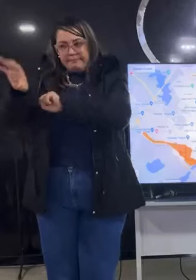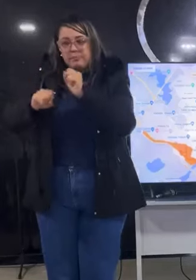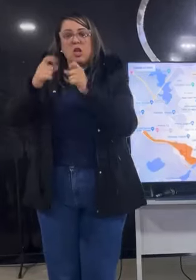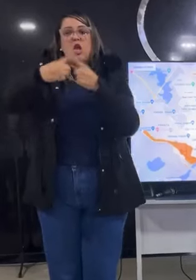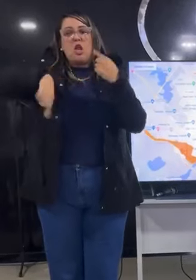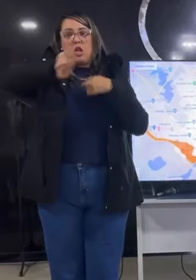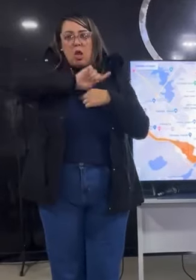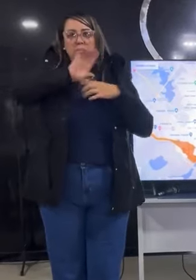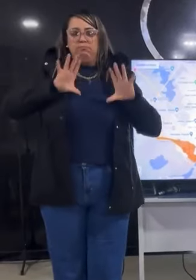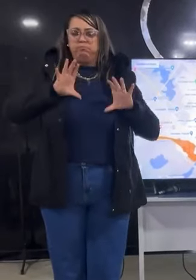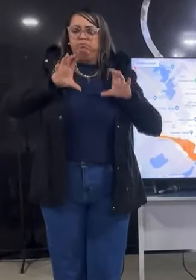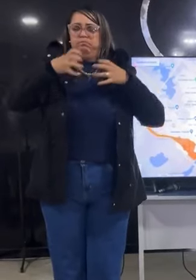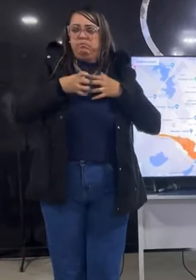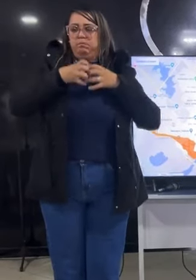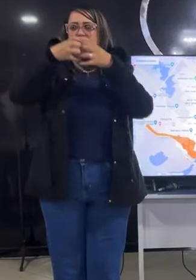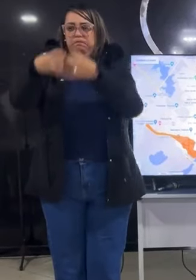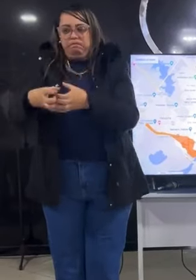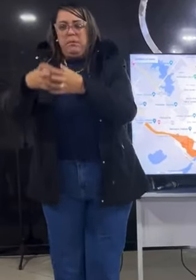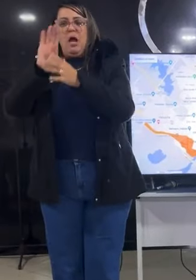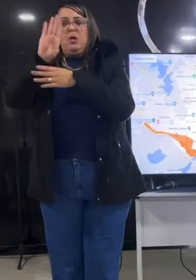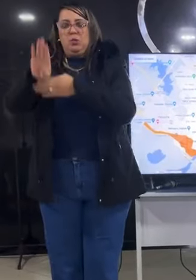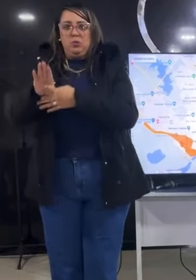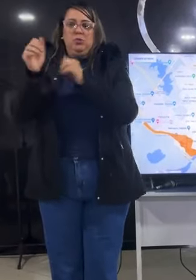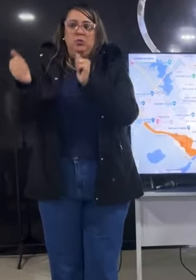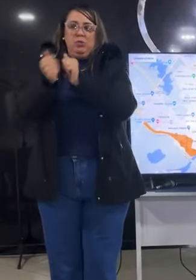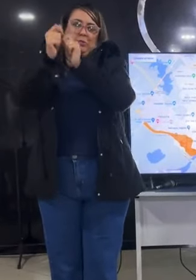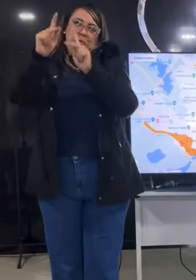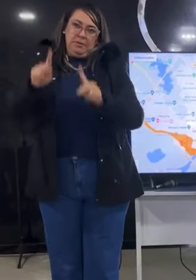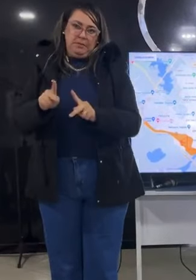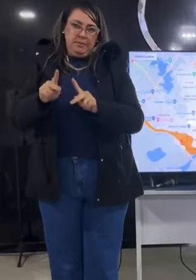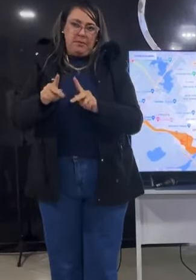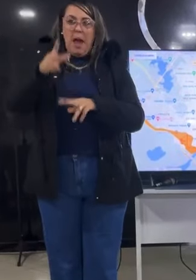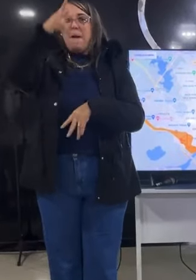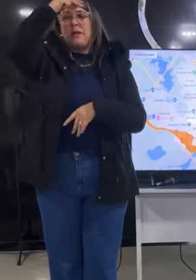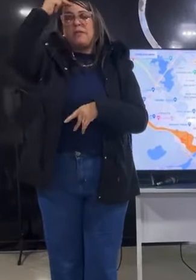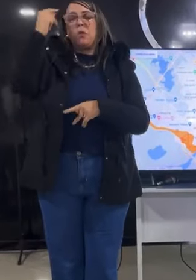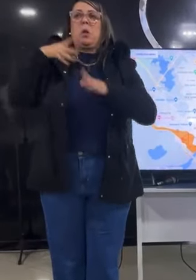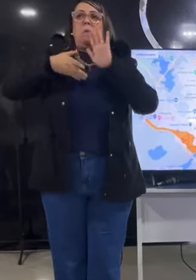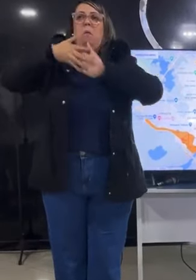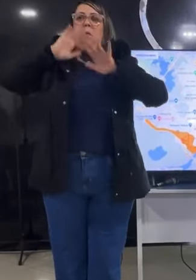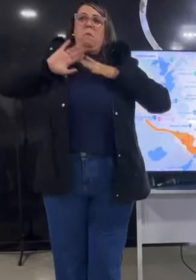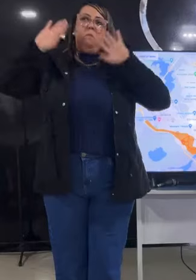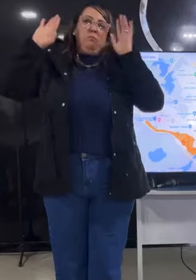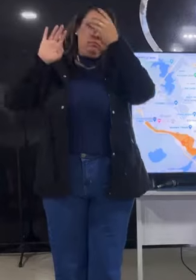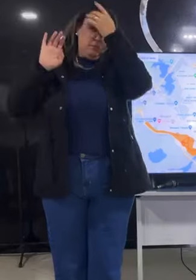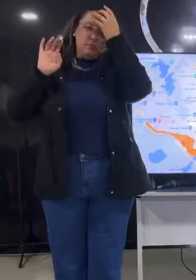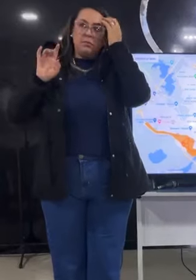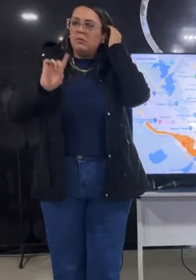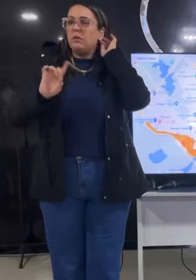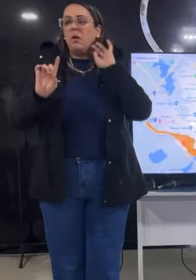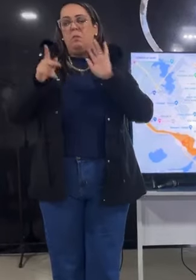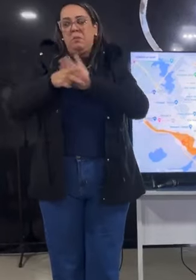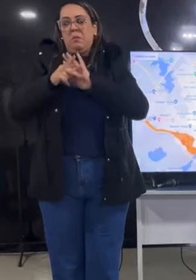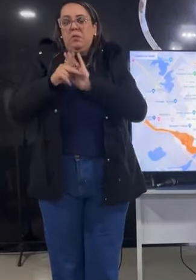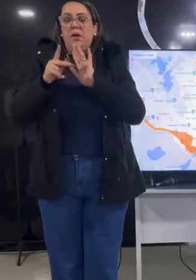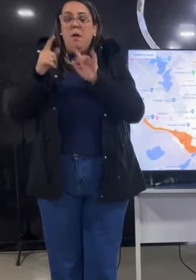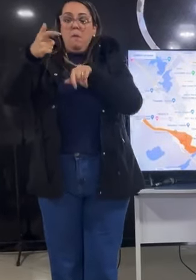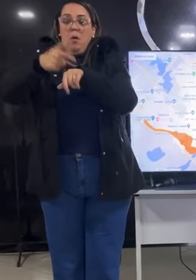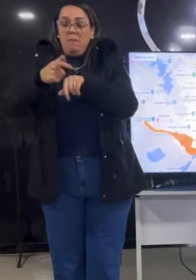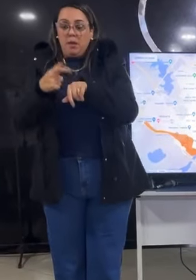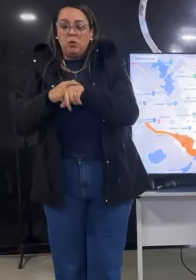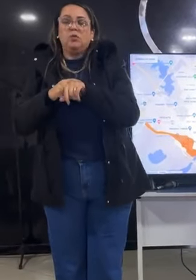num mutirão ao lado dessas pessoas então a Prefeitura não vai se omitir nesse momento que ainda não chegou porque a gente